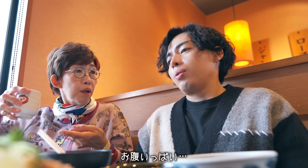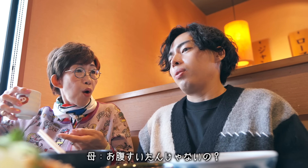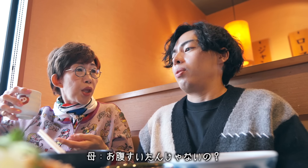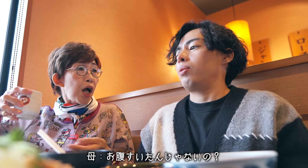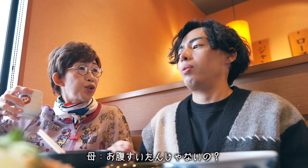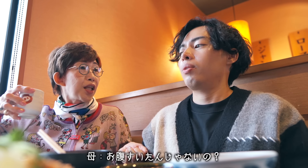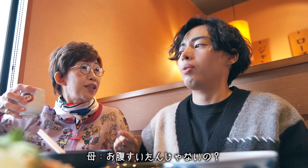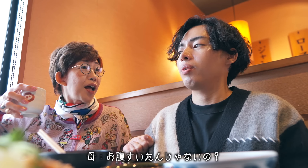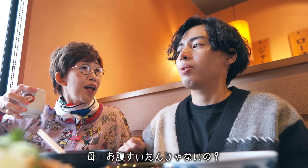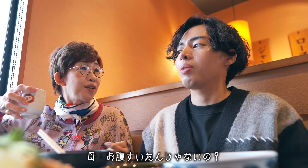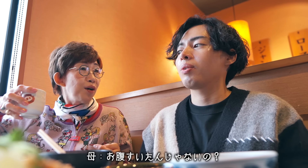おでかぶでてくだいだ